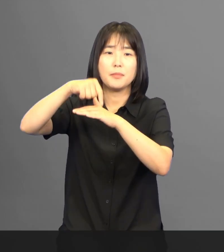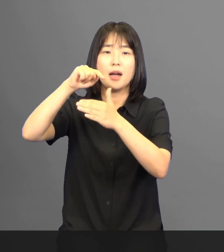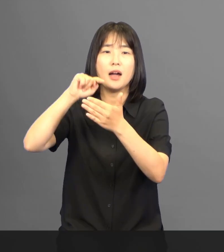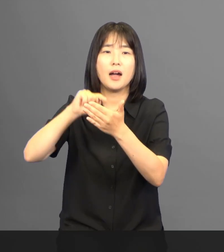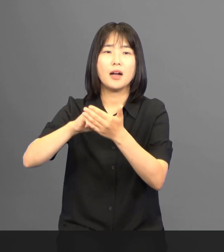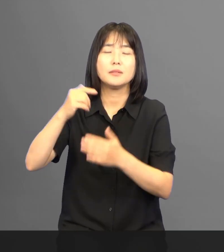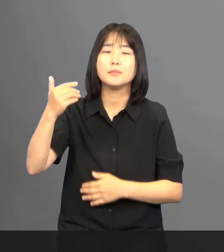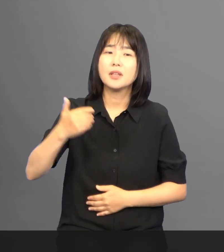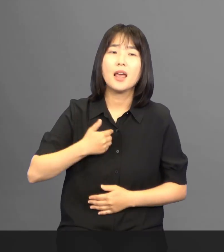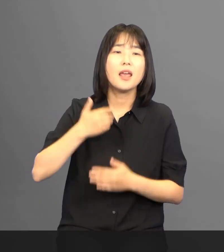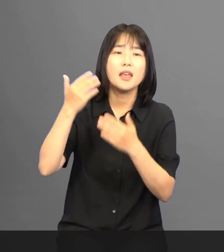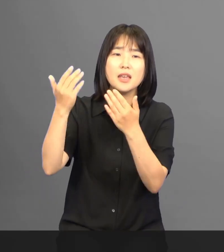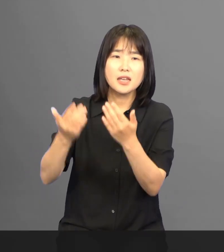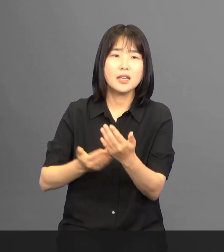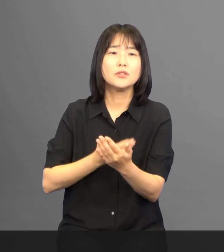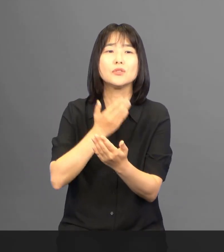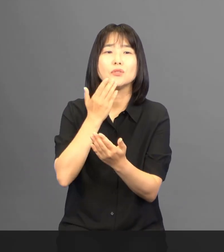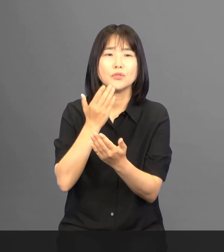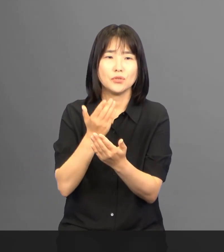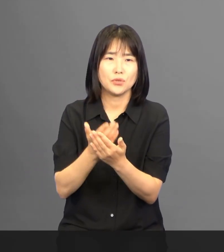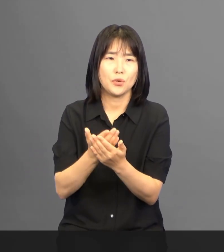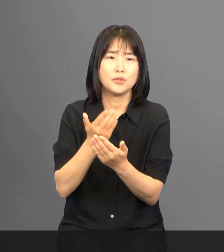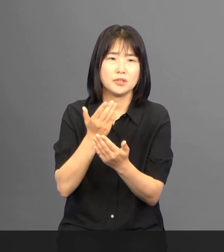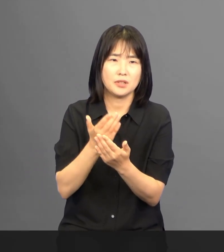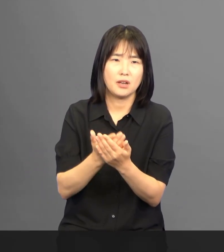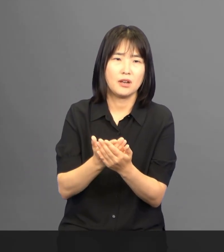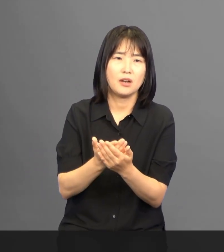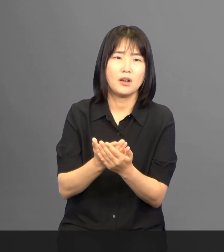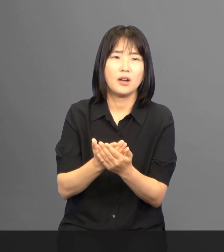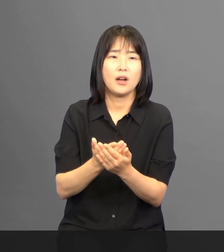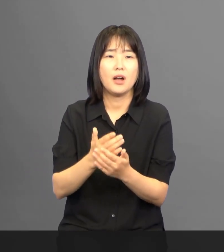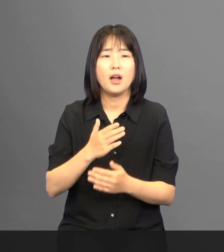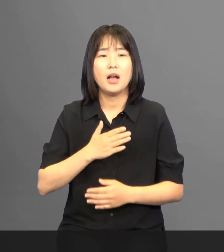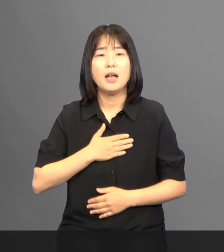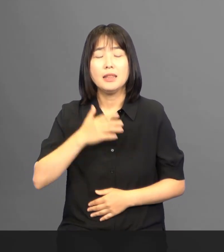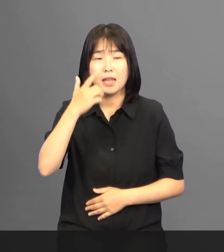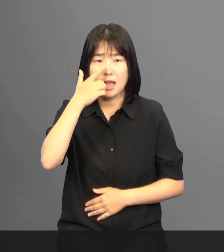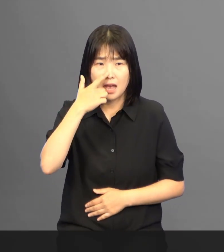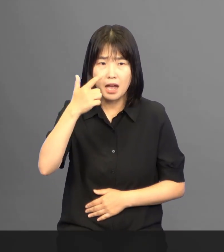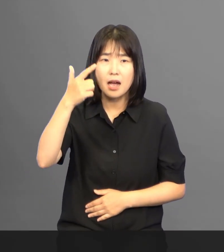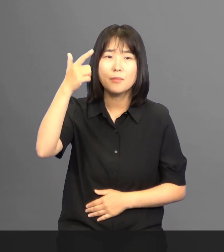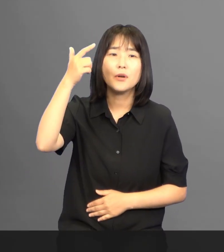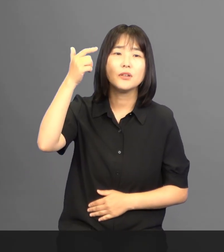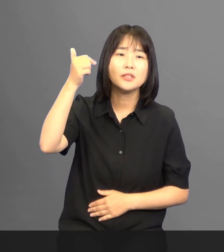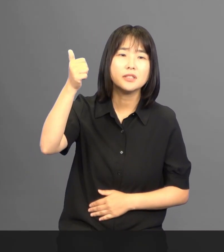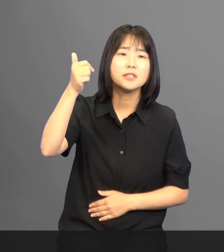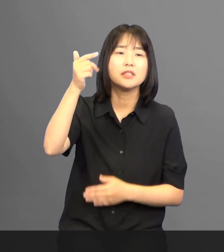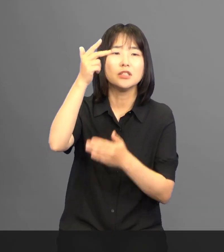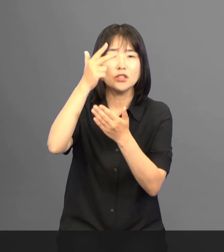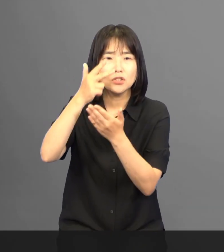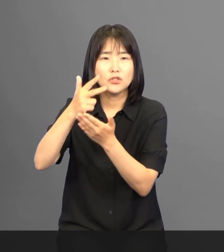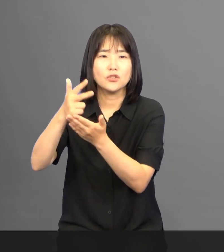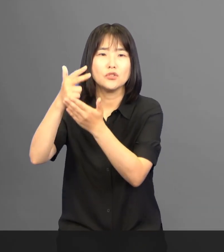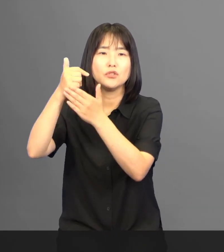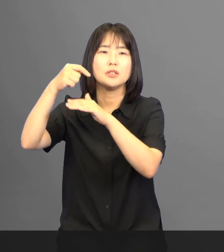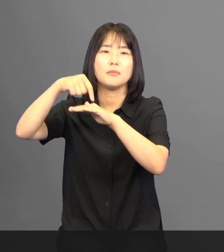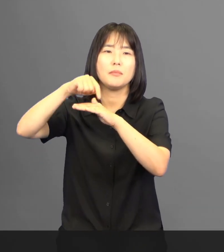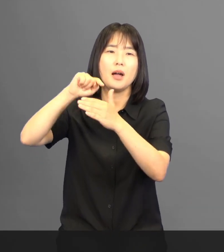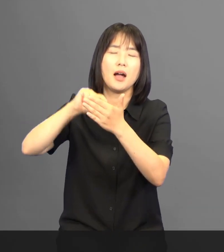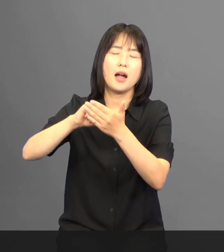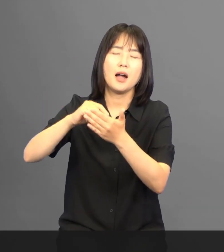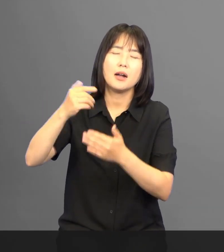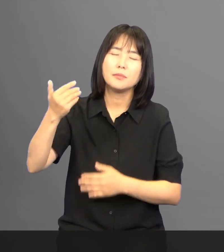주님 마음 내게 주소서. 내 아버지